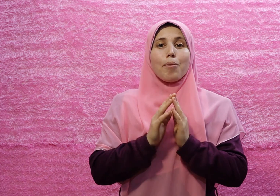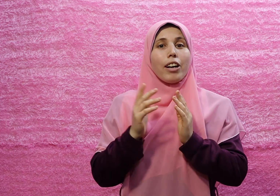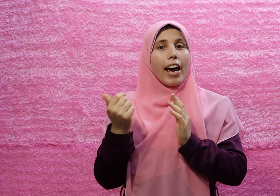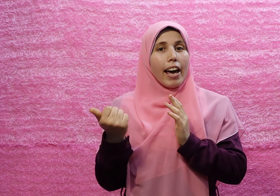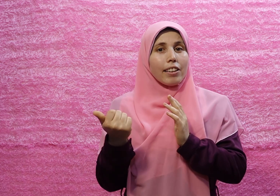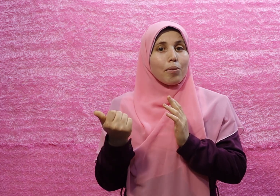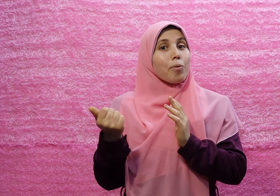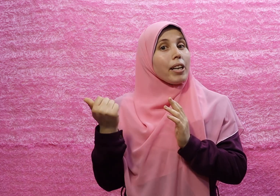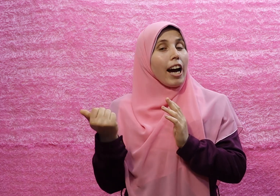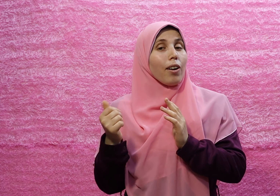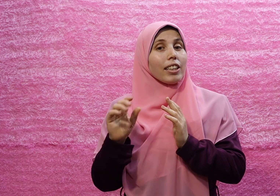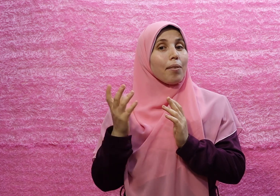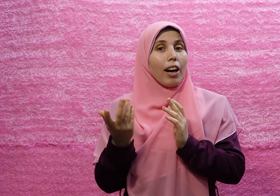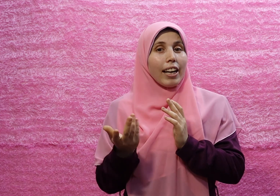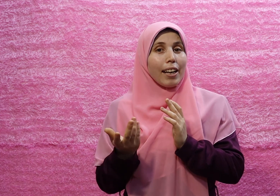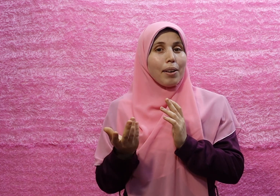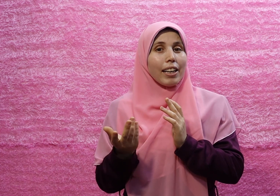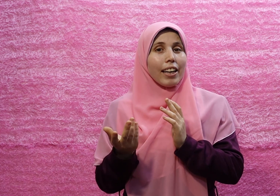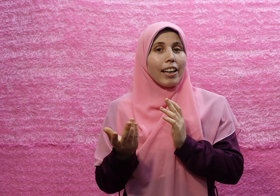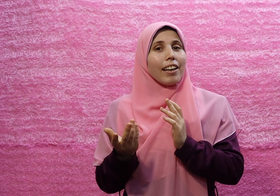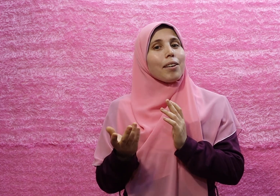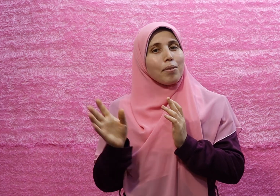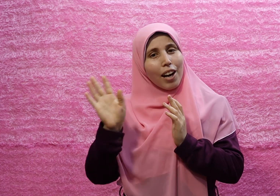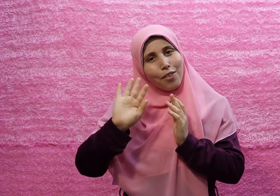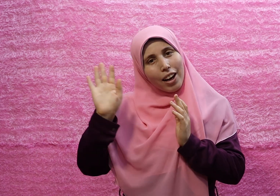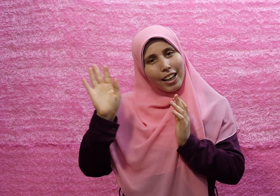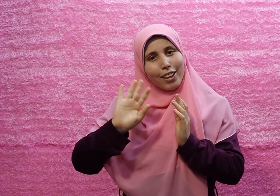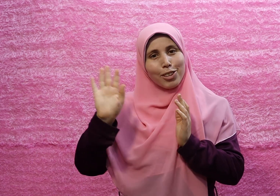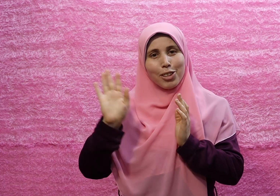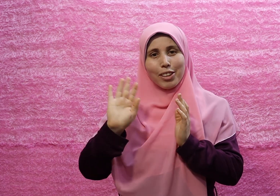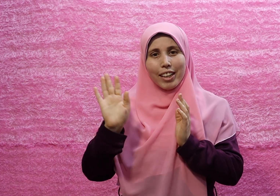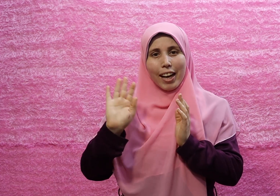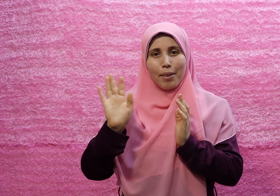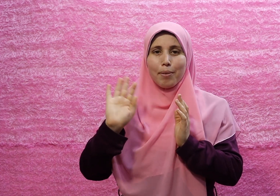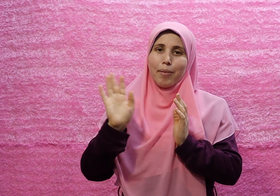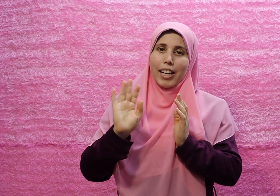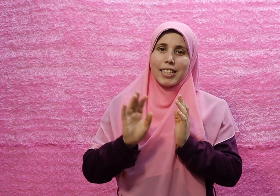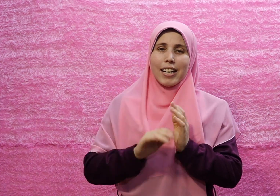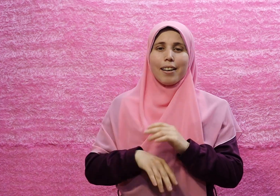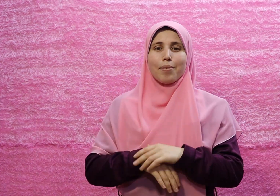ابونا ادم. ومنى حواء اتجابله على جبل ايه؟ برافو عليكم. شكرا يا حبايبي، مع السلامه.